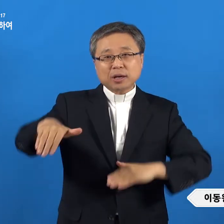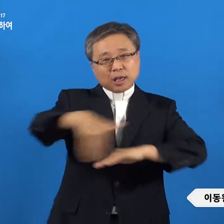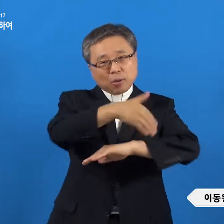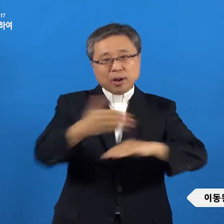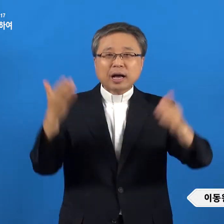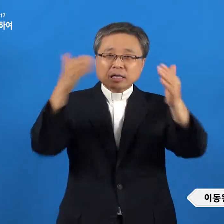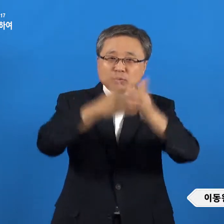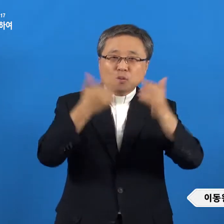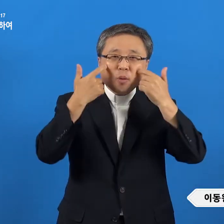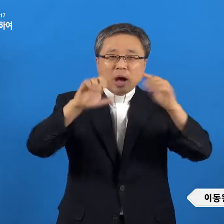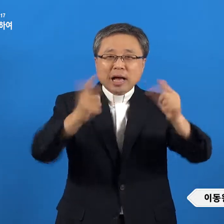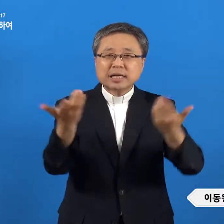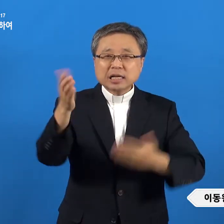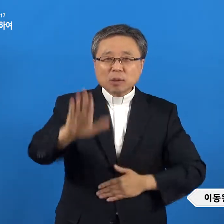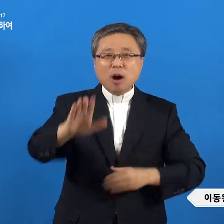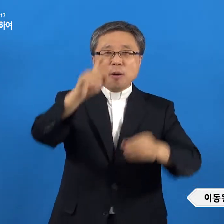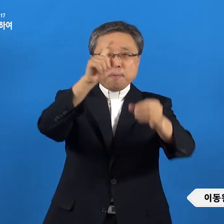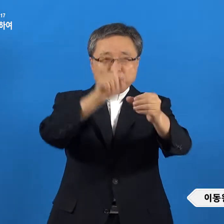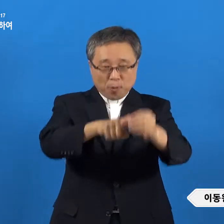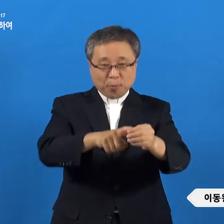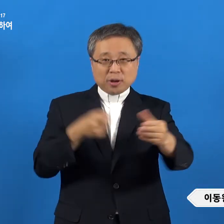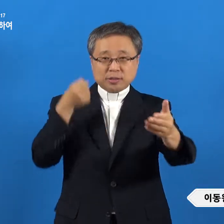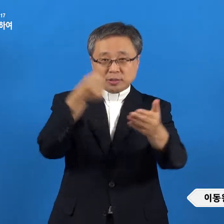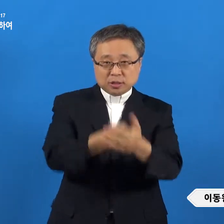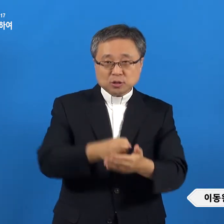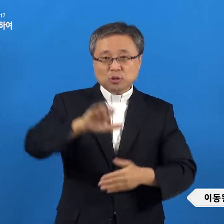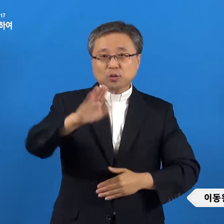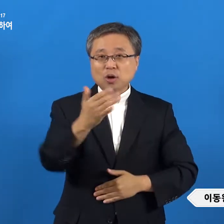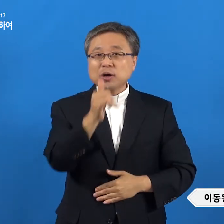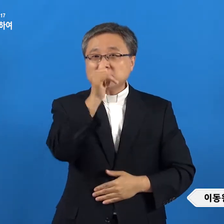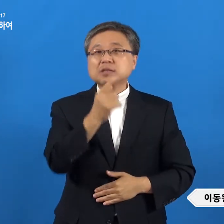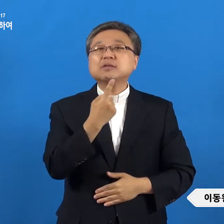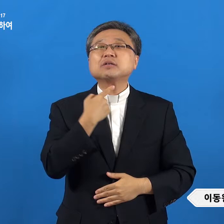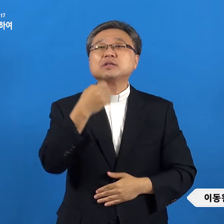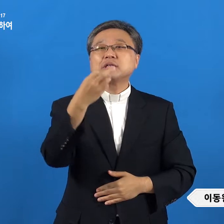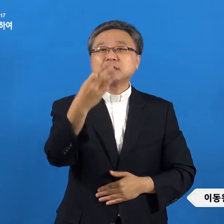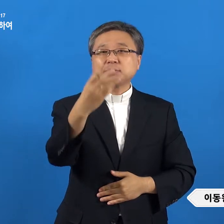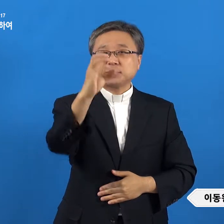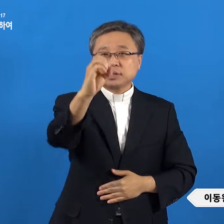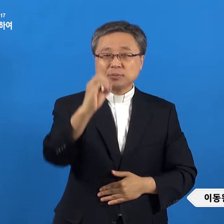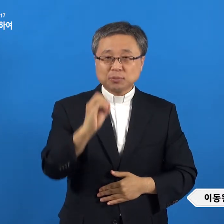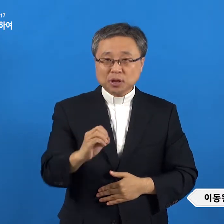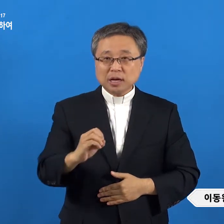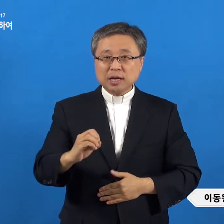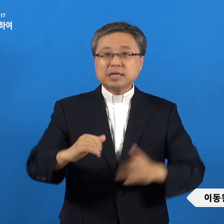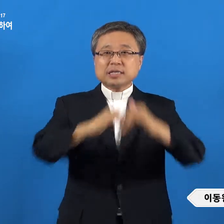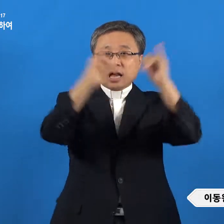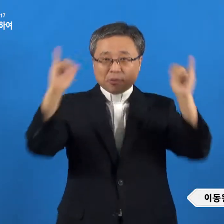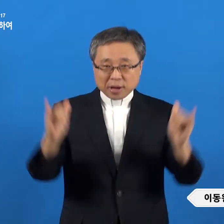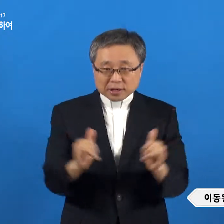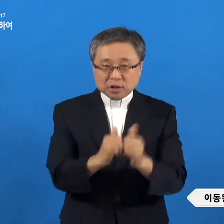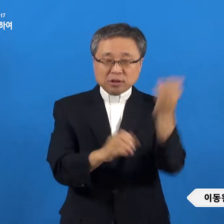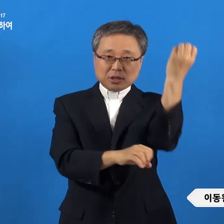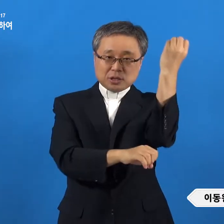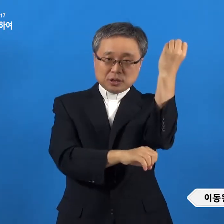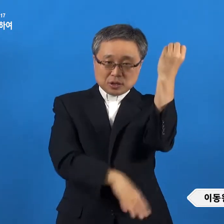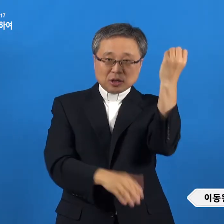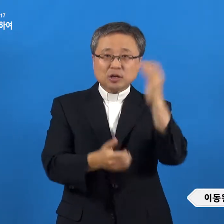분명하지 않았지만 목표가 설정되어 있었던 13%가 사회적 기준에서 성공적인